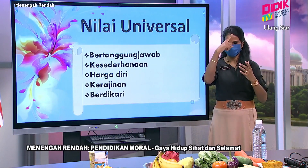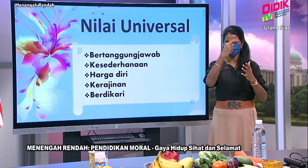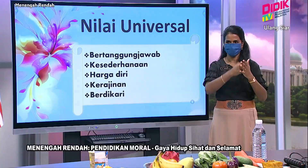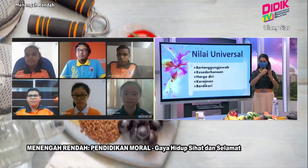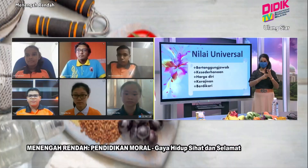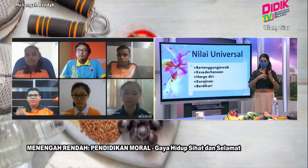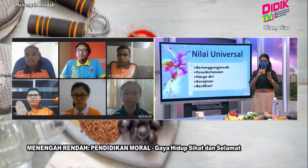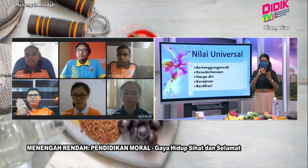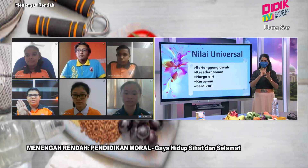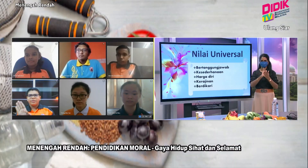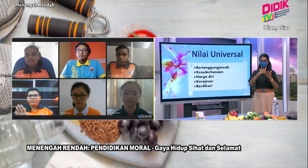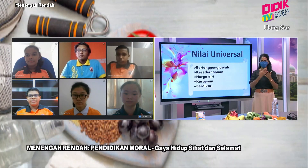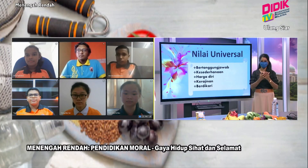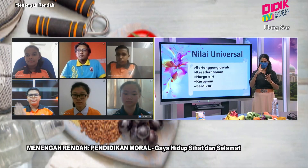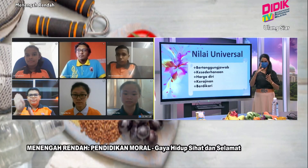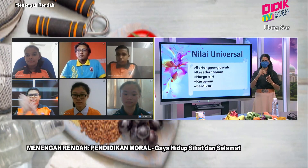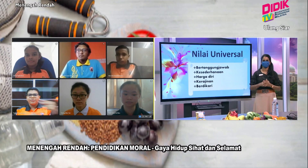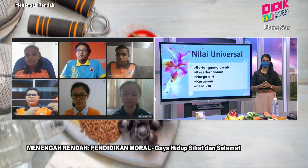untuk nilai-nilai itu semua. 5. Okey.